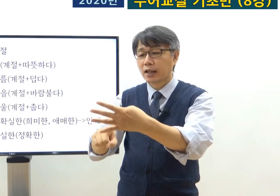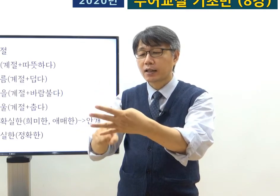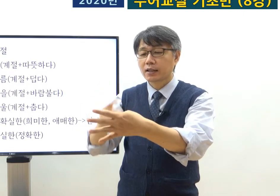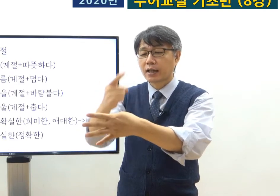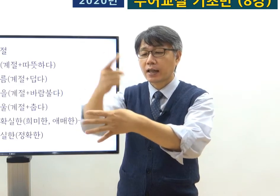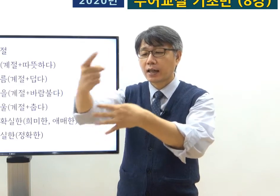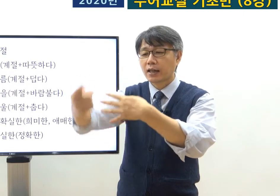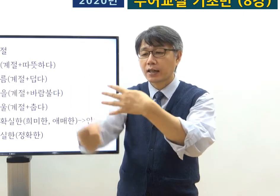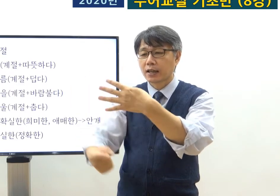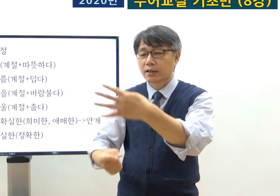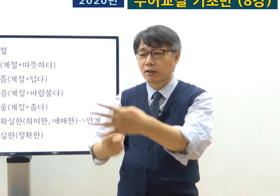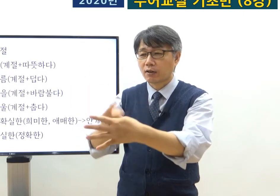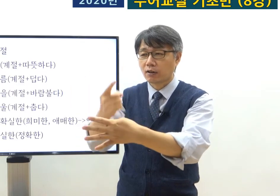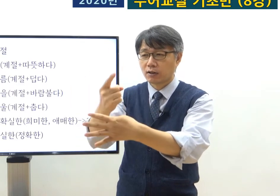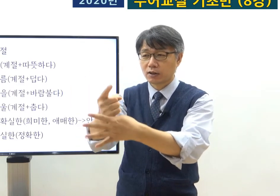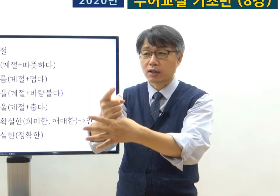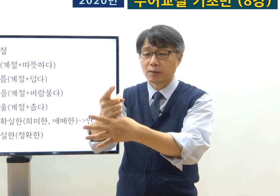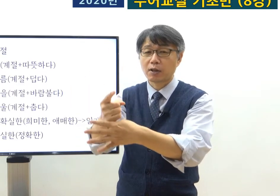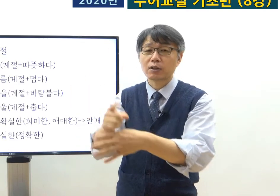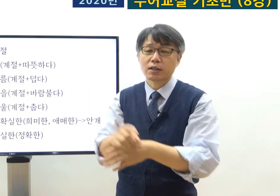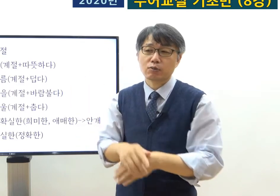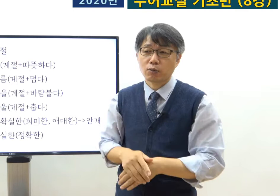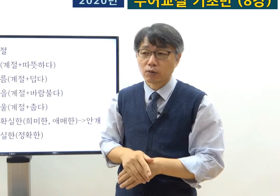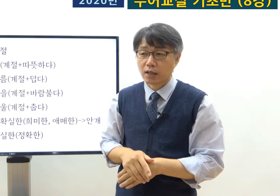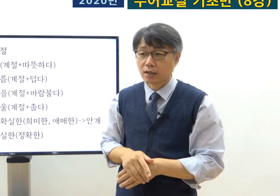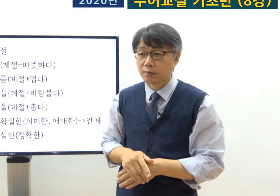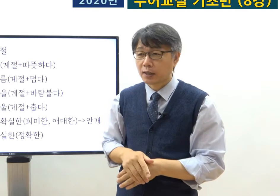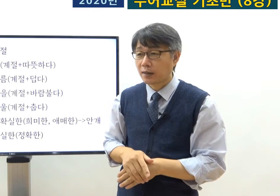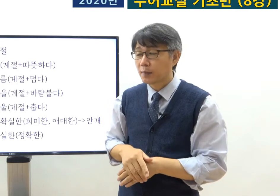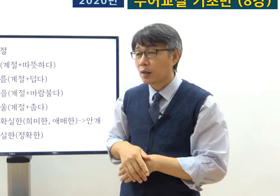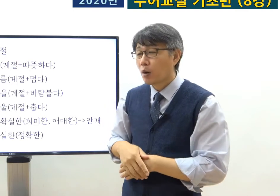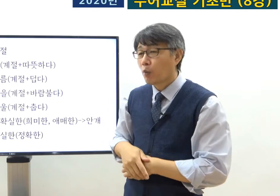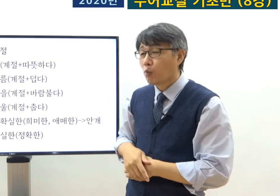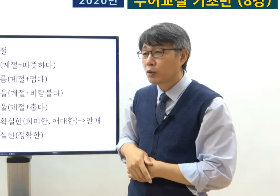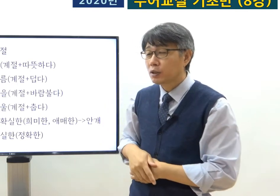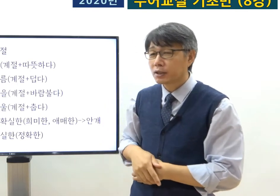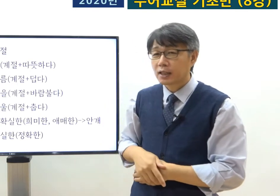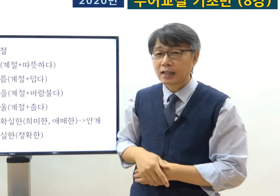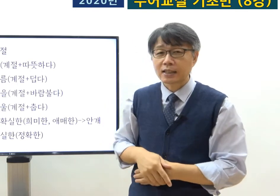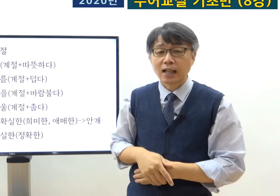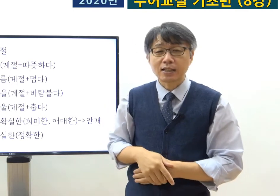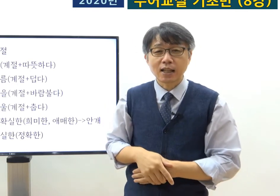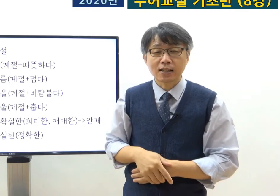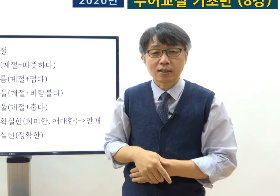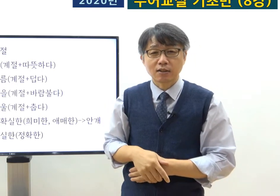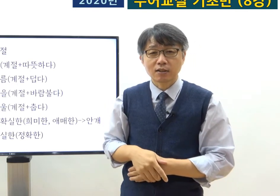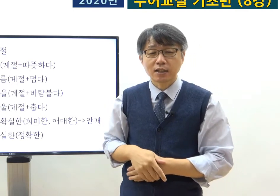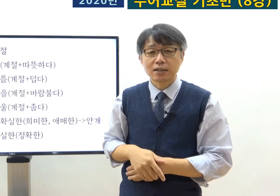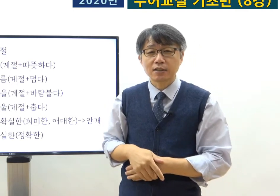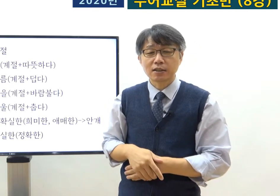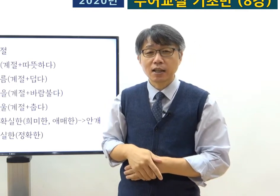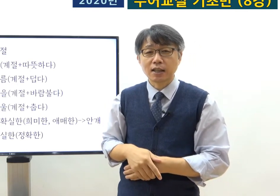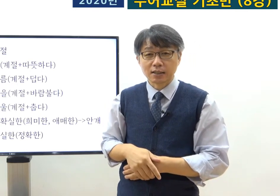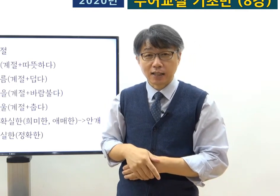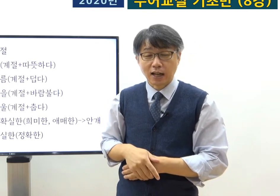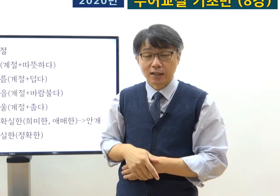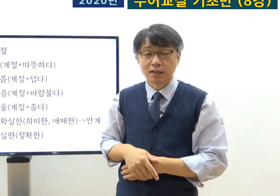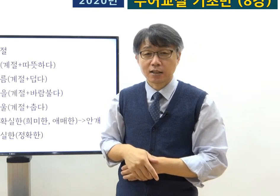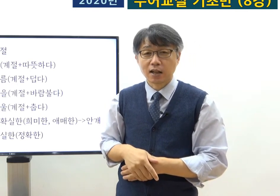넷, 4개의 계절. 이렇게 하면 이게 수어로 계절입니다. 봄은 따뜻한 계절인데 따뜻하다. 이렇게 생각하면